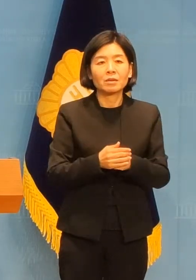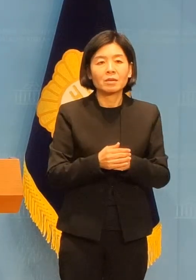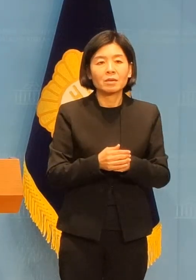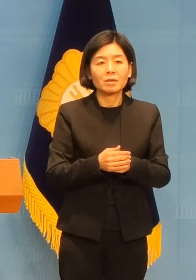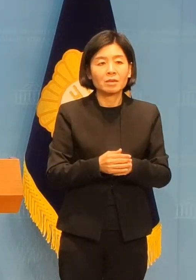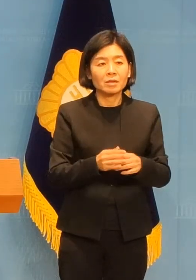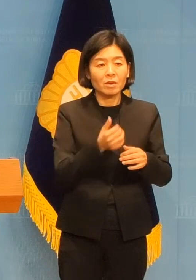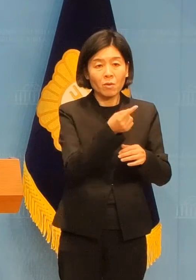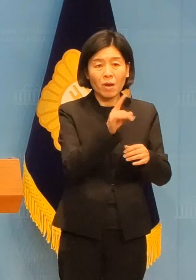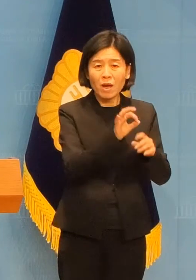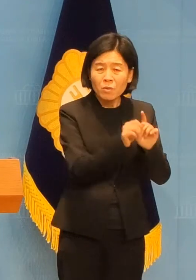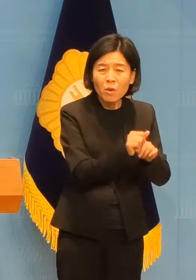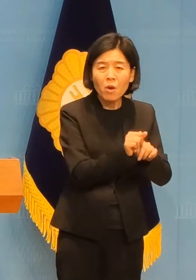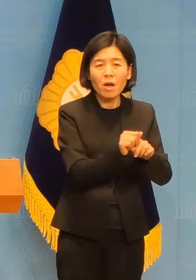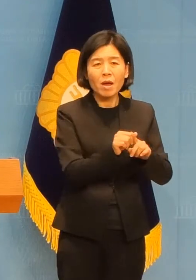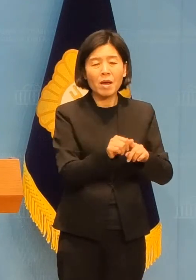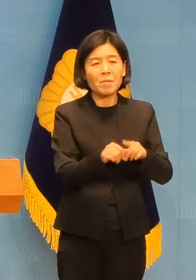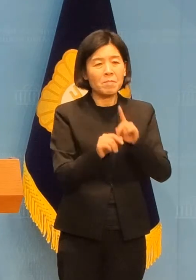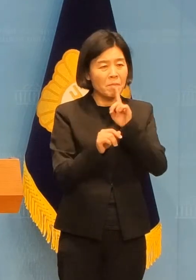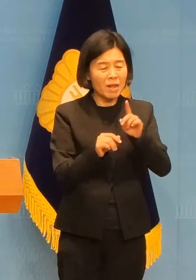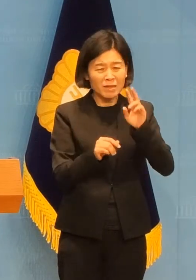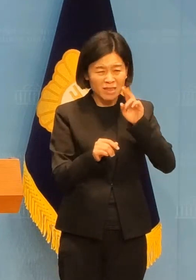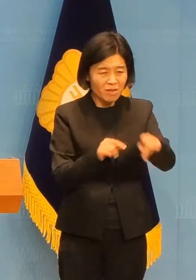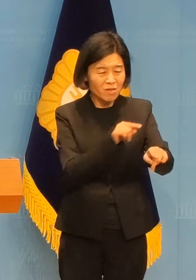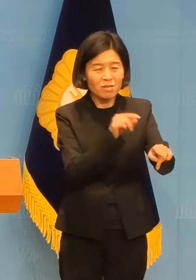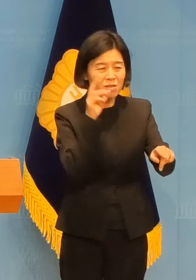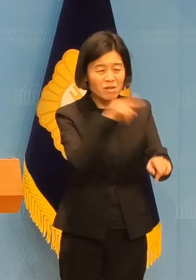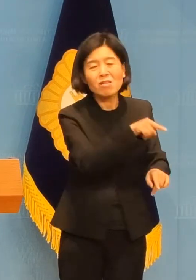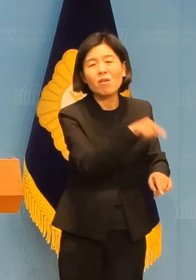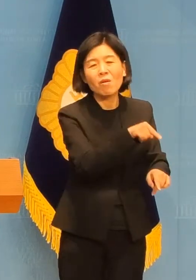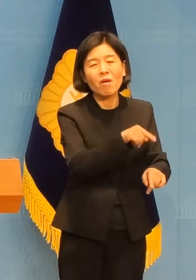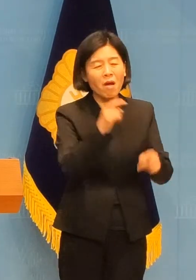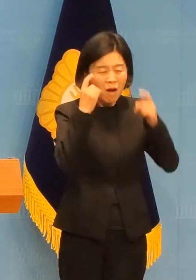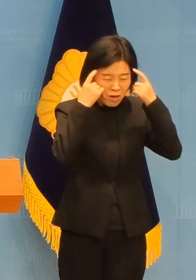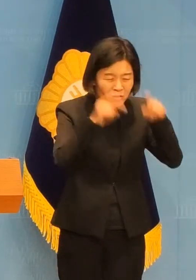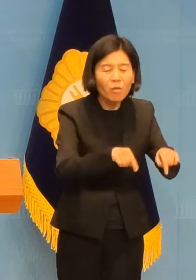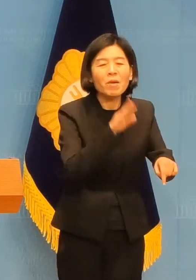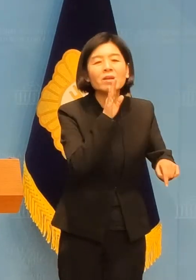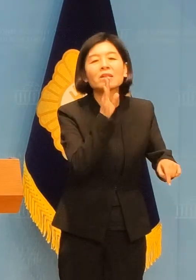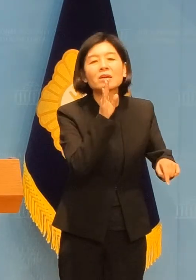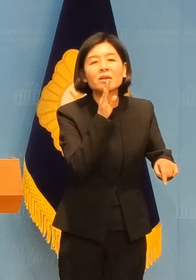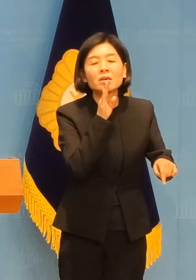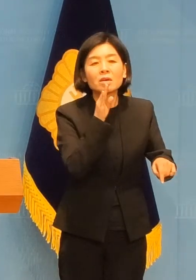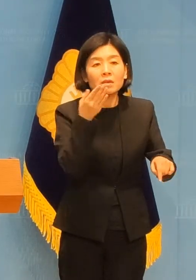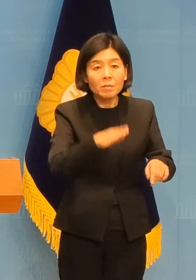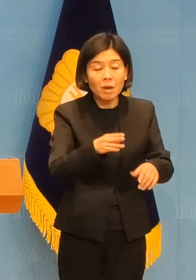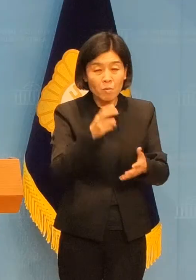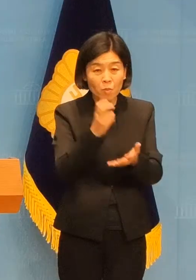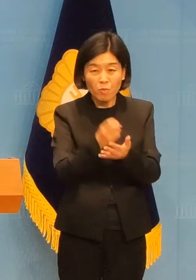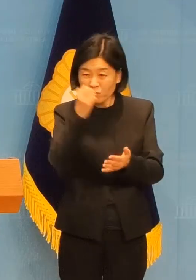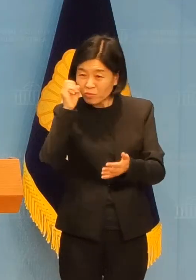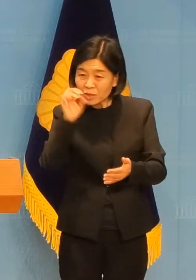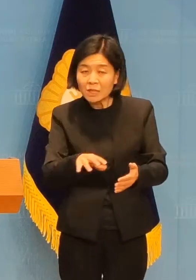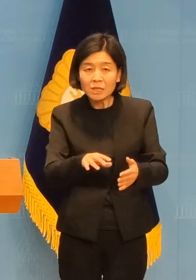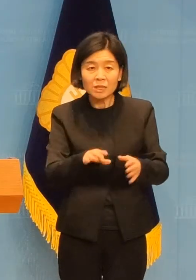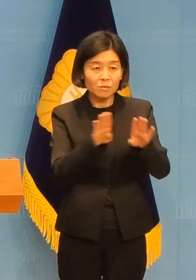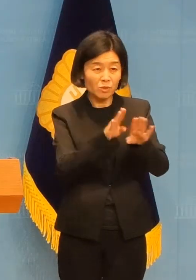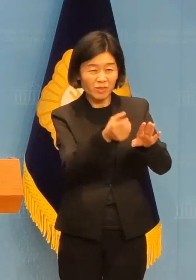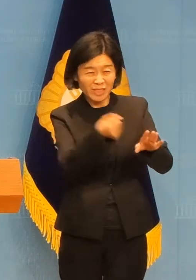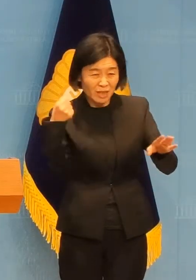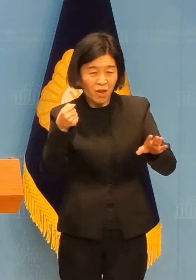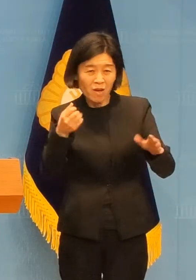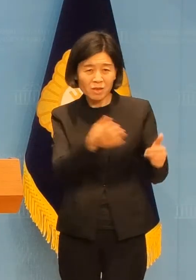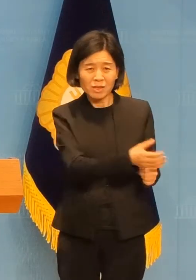주장을 하는 어리석은 사람이라도 법과 절차를 무시하고 자택문을 뜯어내 체포하는 건